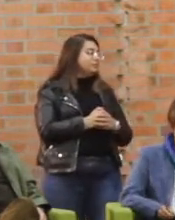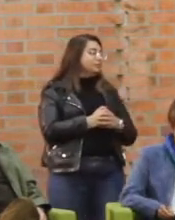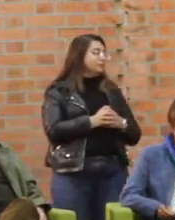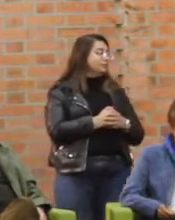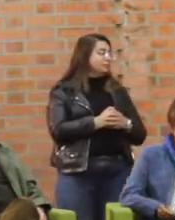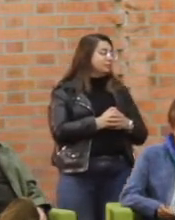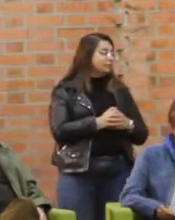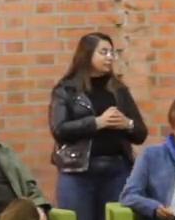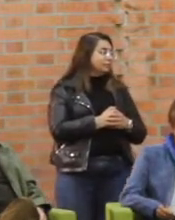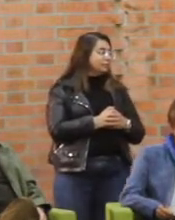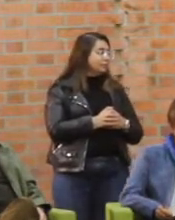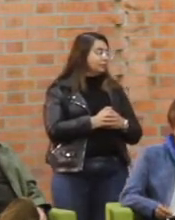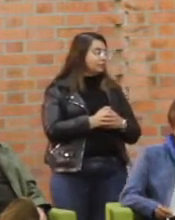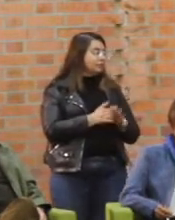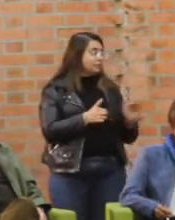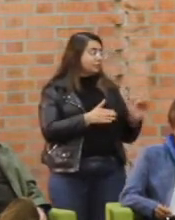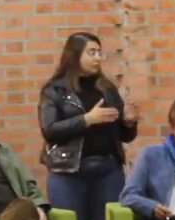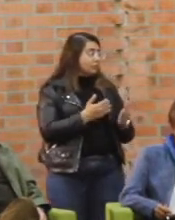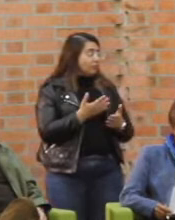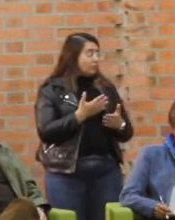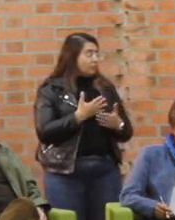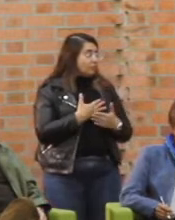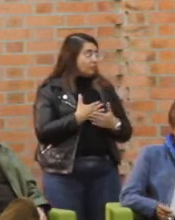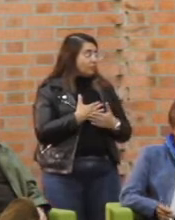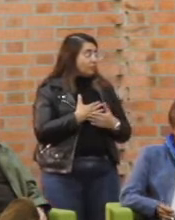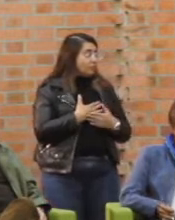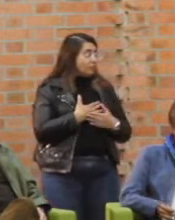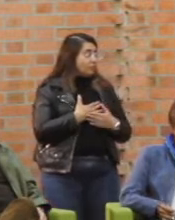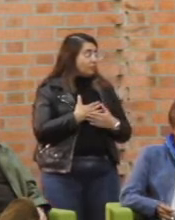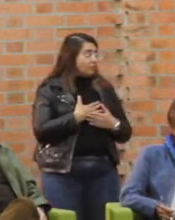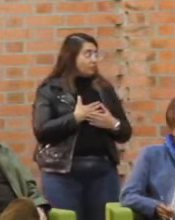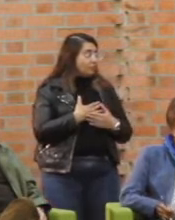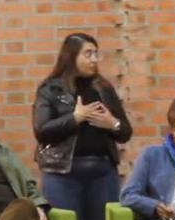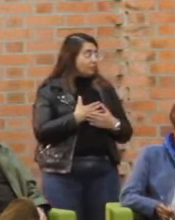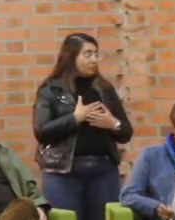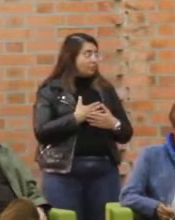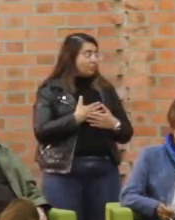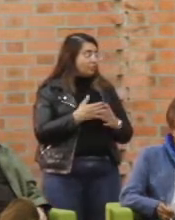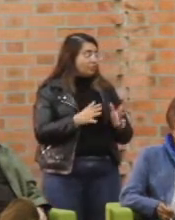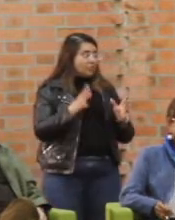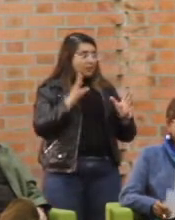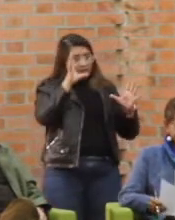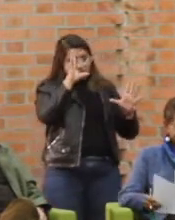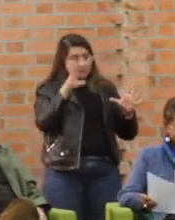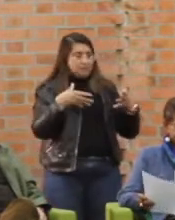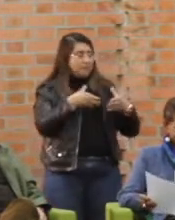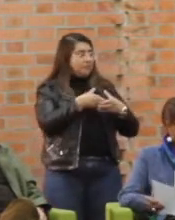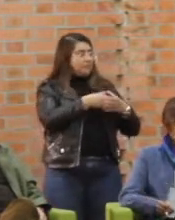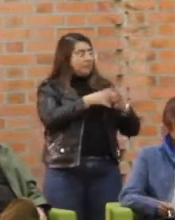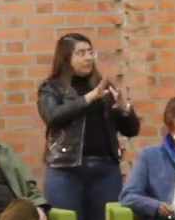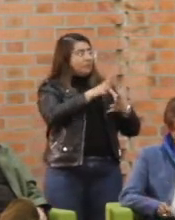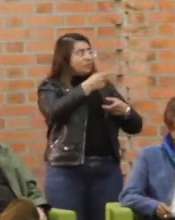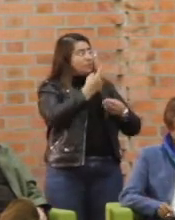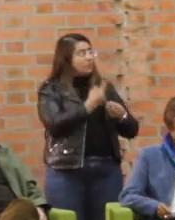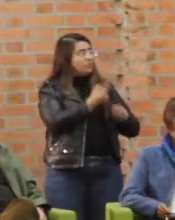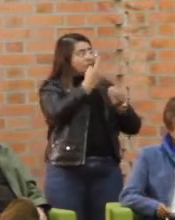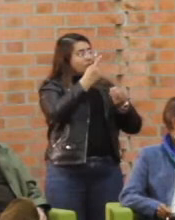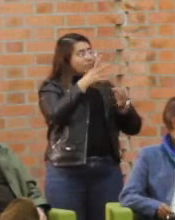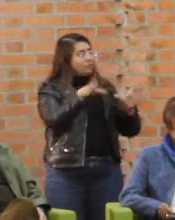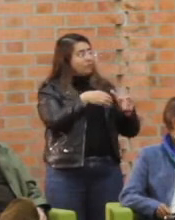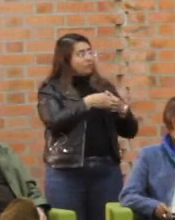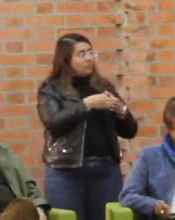la verdad es que mi campo de estudio que son los maternalismos políticos es un campo un poquillo